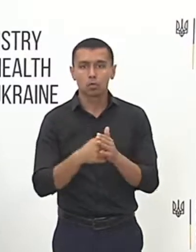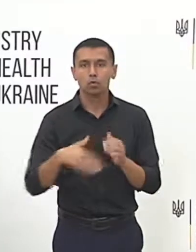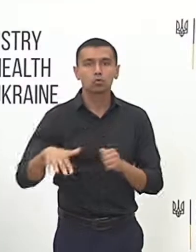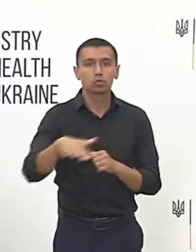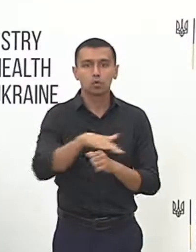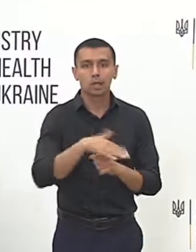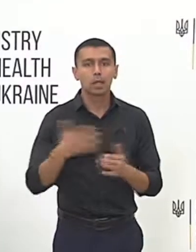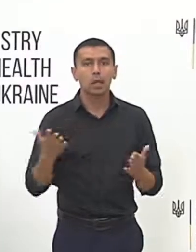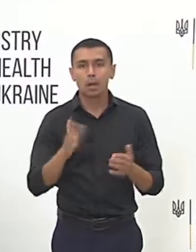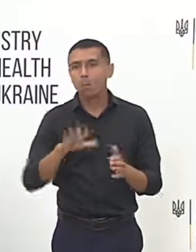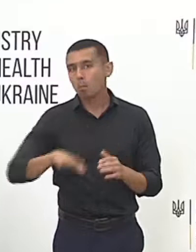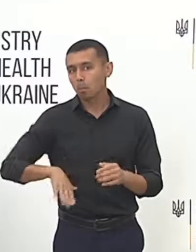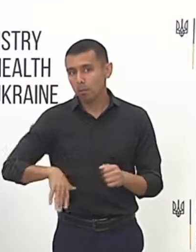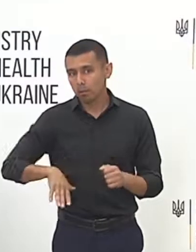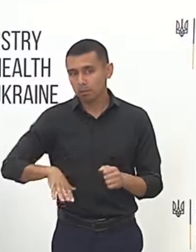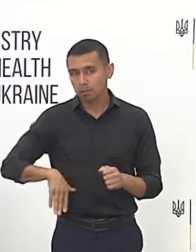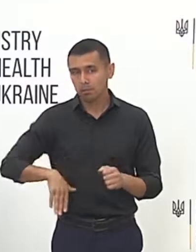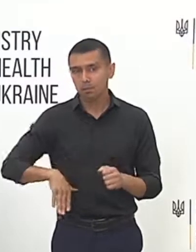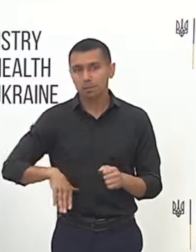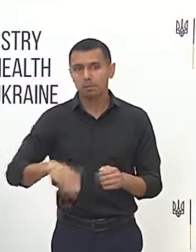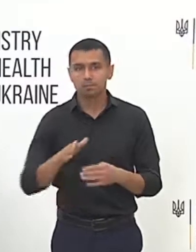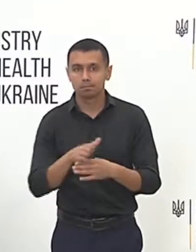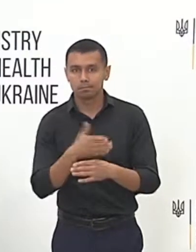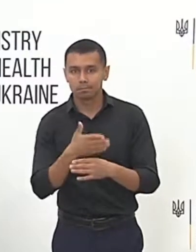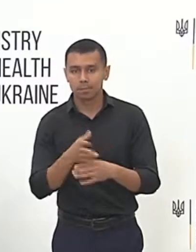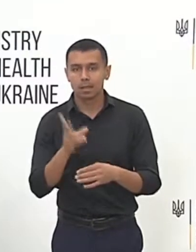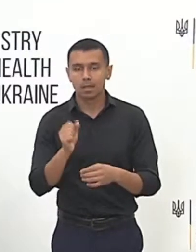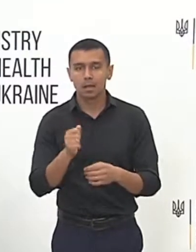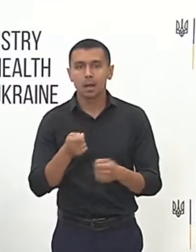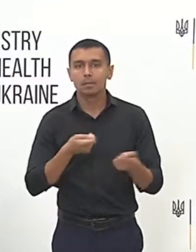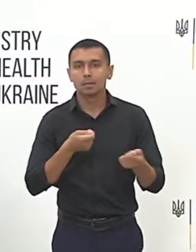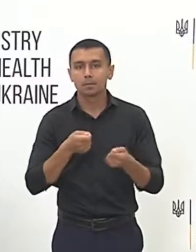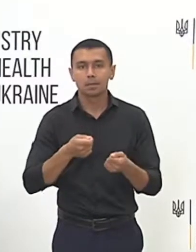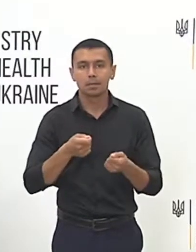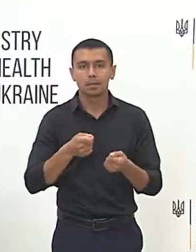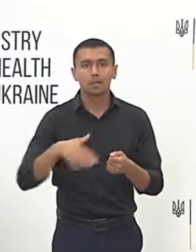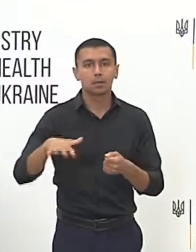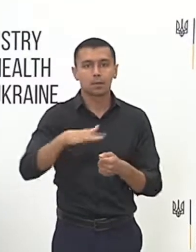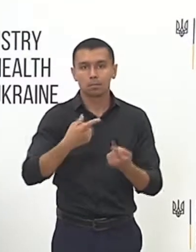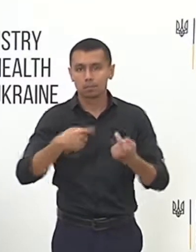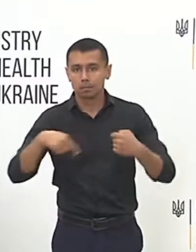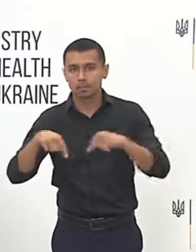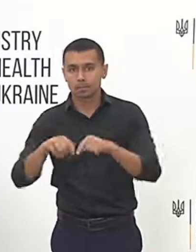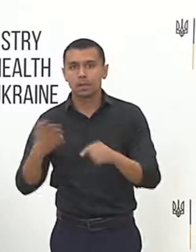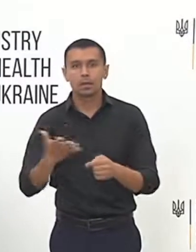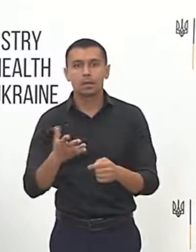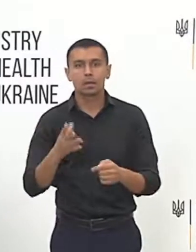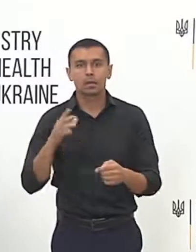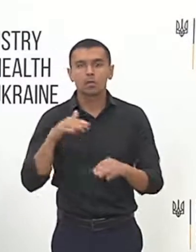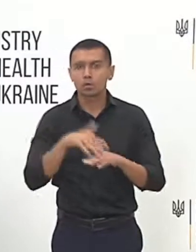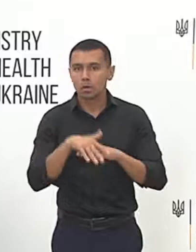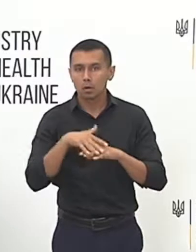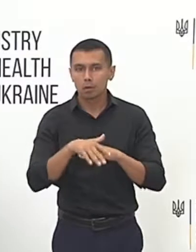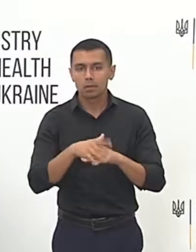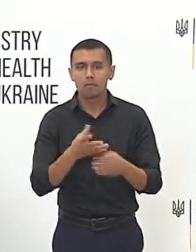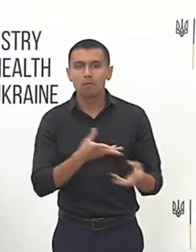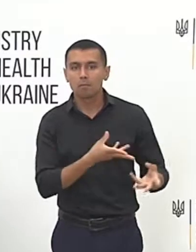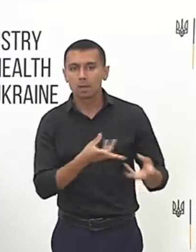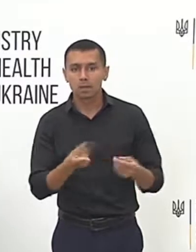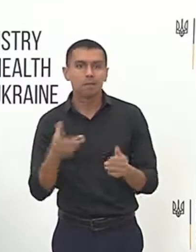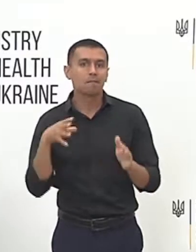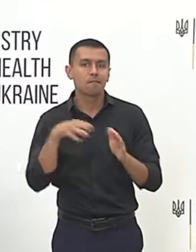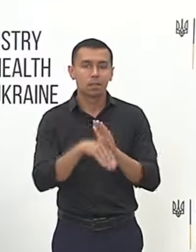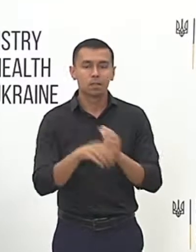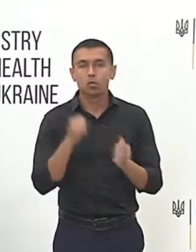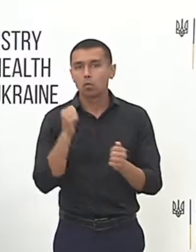зони, яка потім розкладається на адміністративно-територіальні одиниці, в яких розраховується вплив і